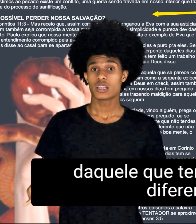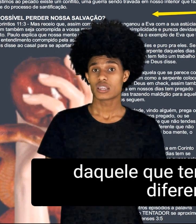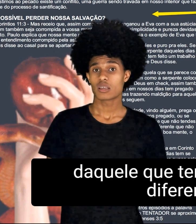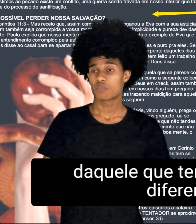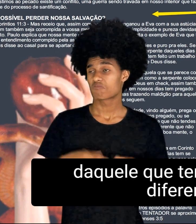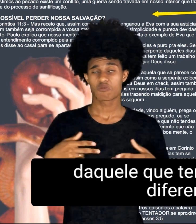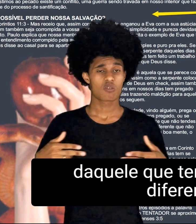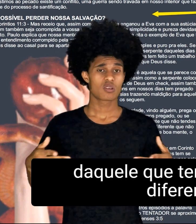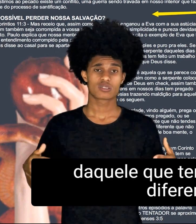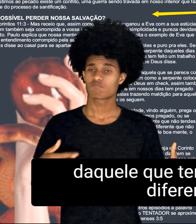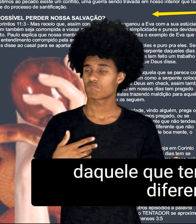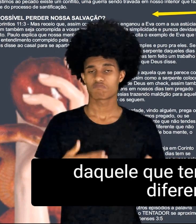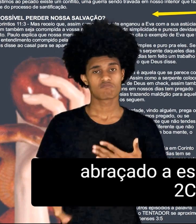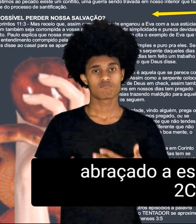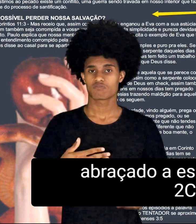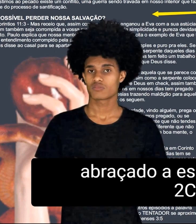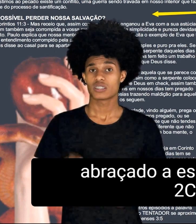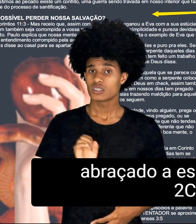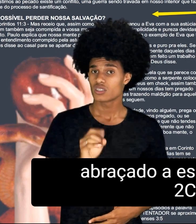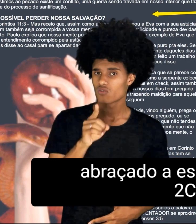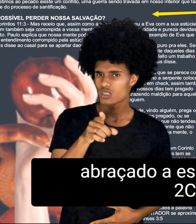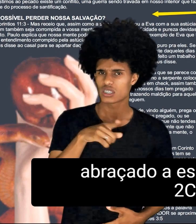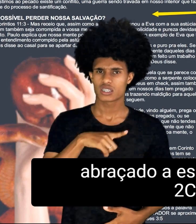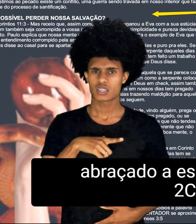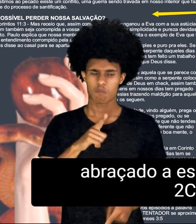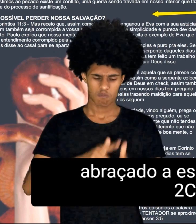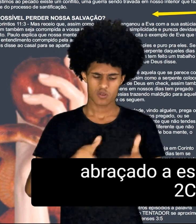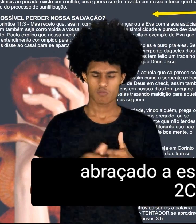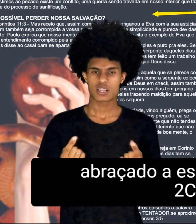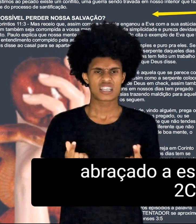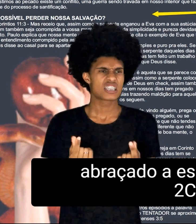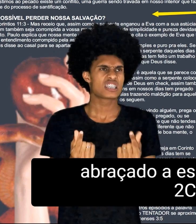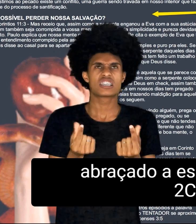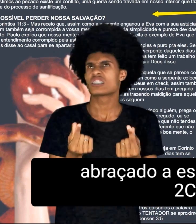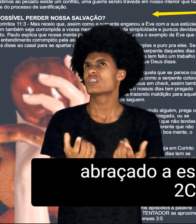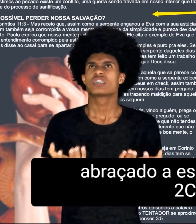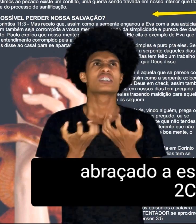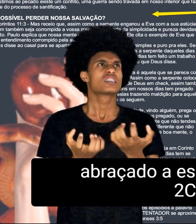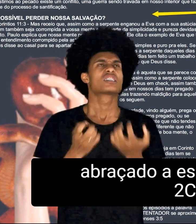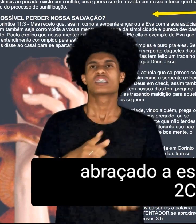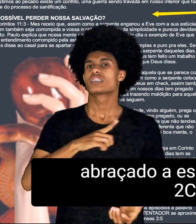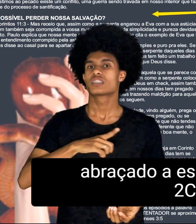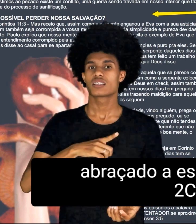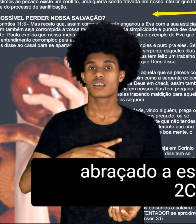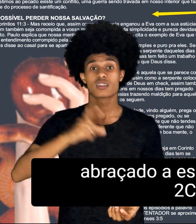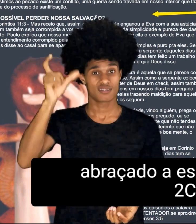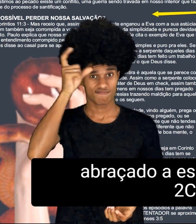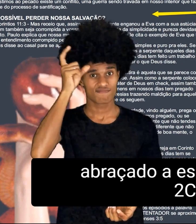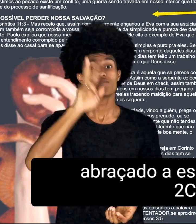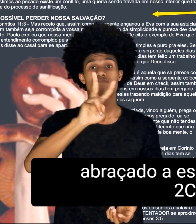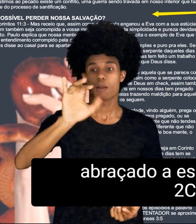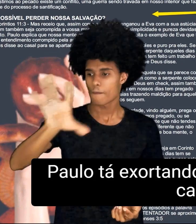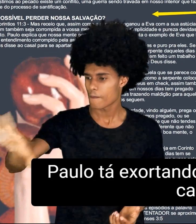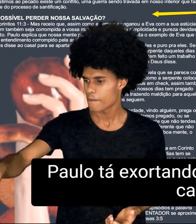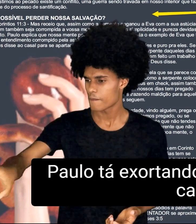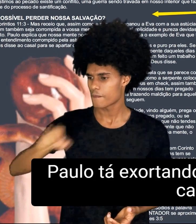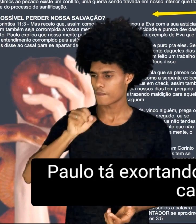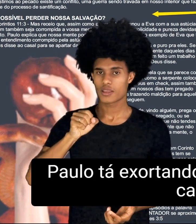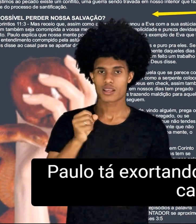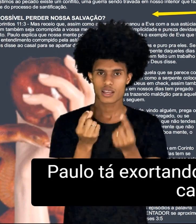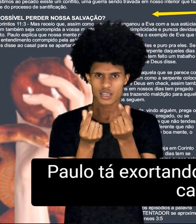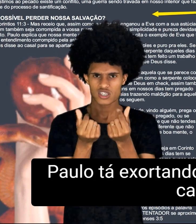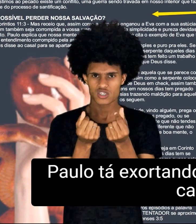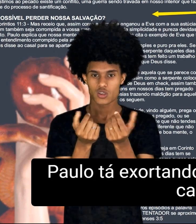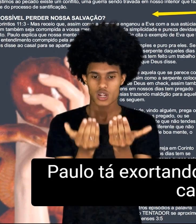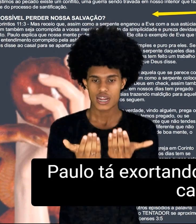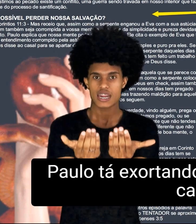ou evangelho diferente que não tem desabraçado, a esse de boa mente tolerai, segundo os Coríntios 11:4. Paulo está exortando os